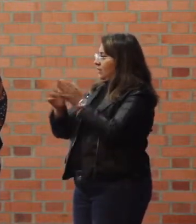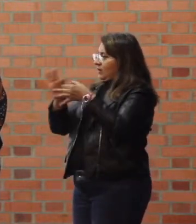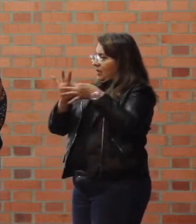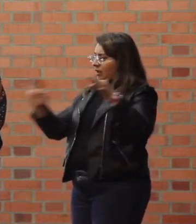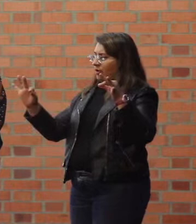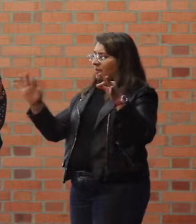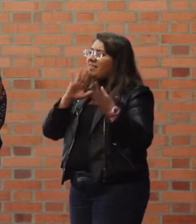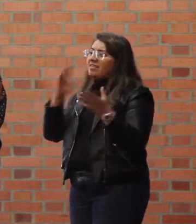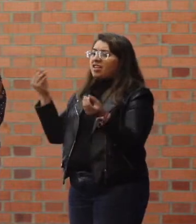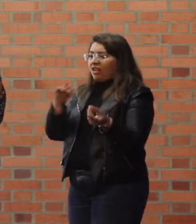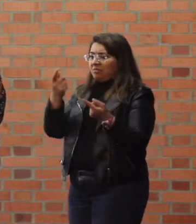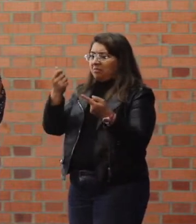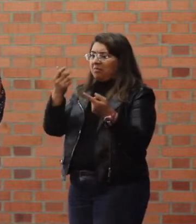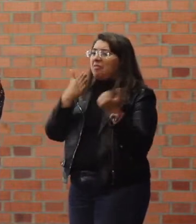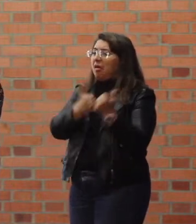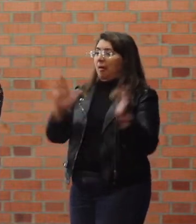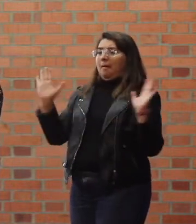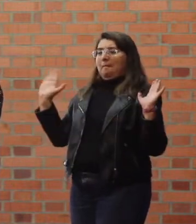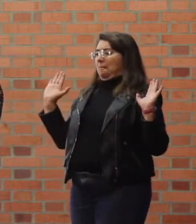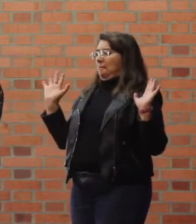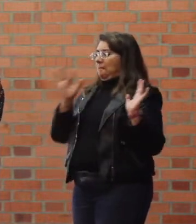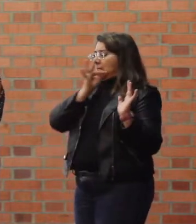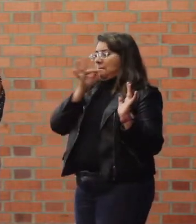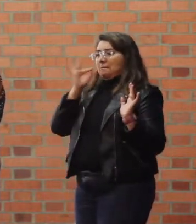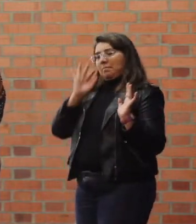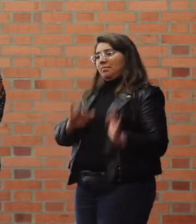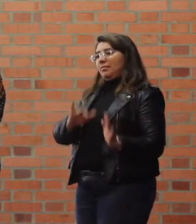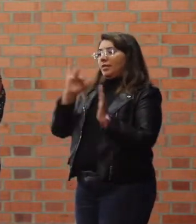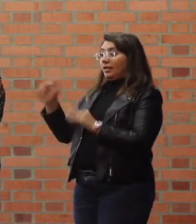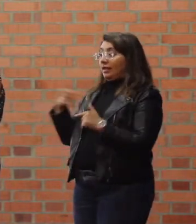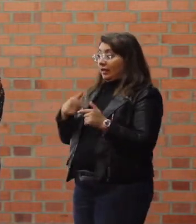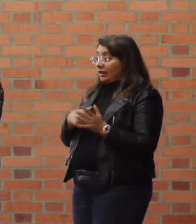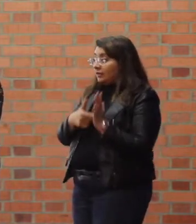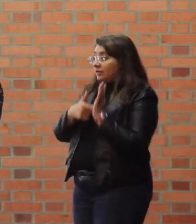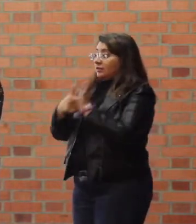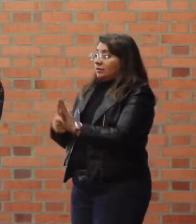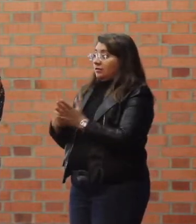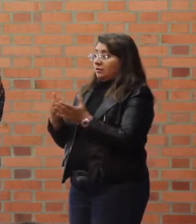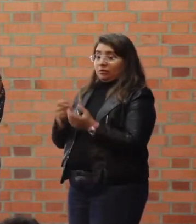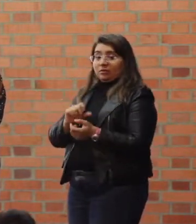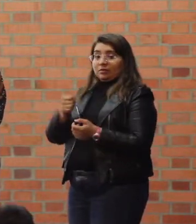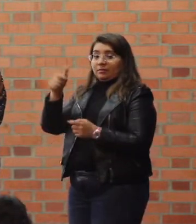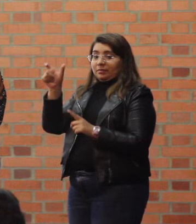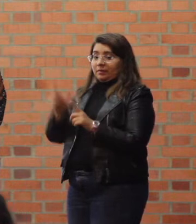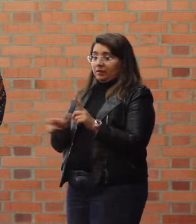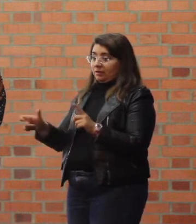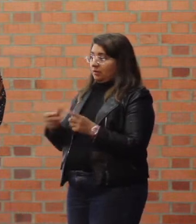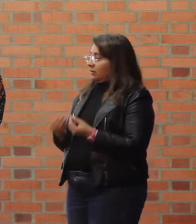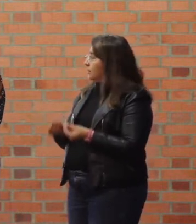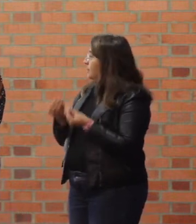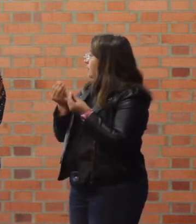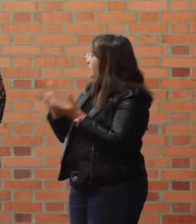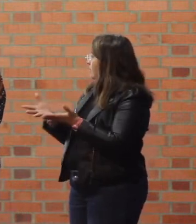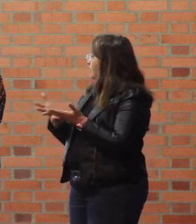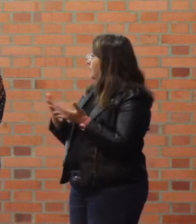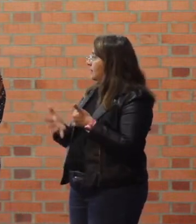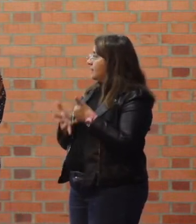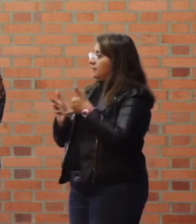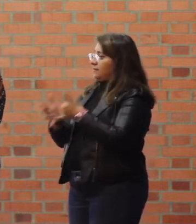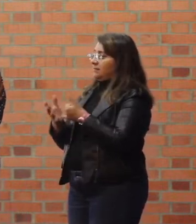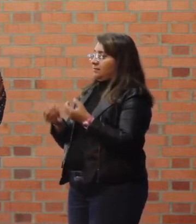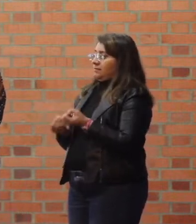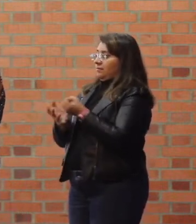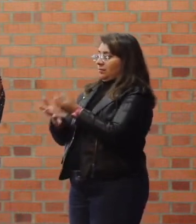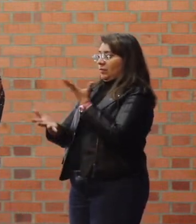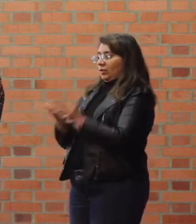anónima para hacerse acreedores del premio la organización o persona deberá postularse O podrá ser